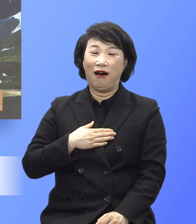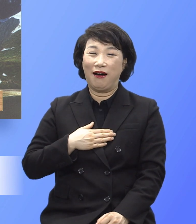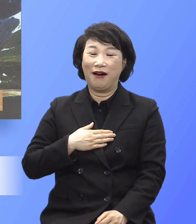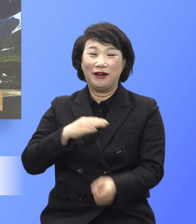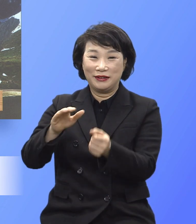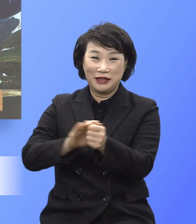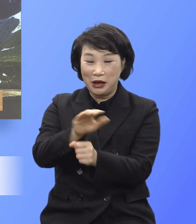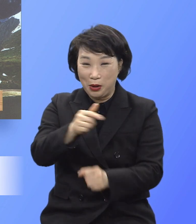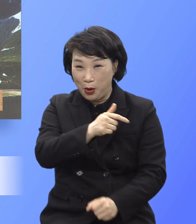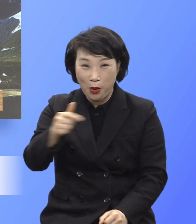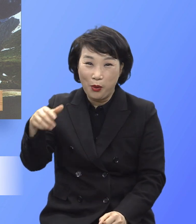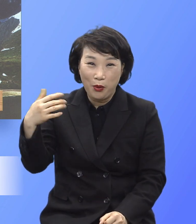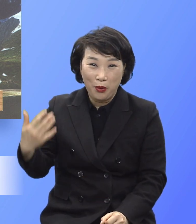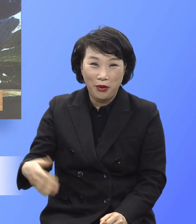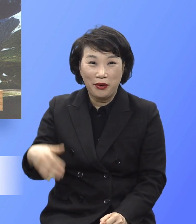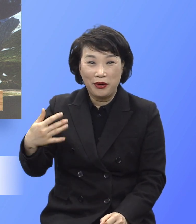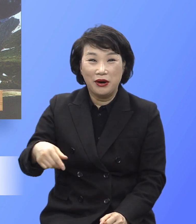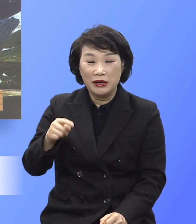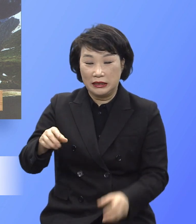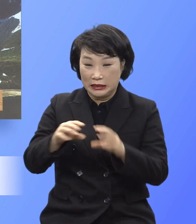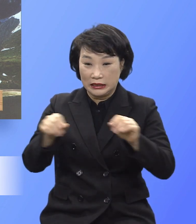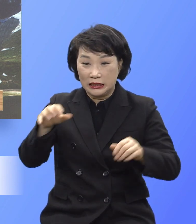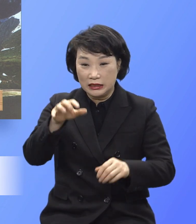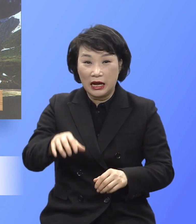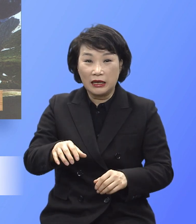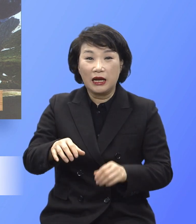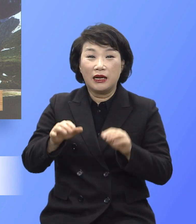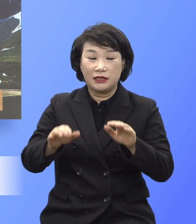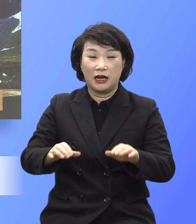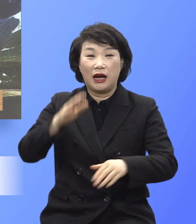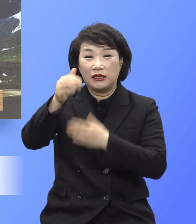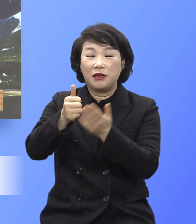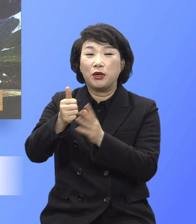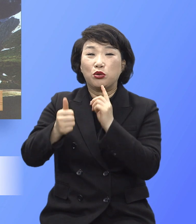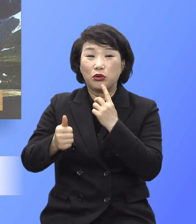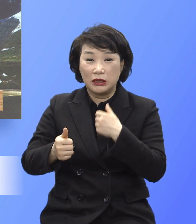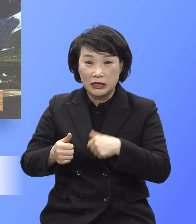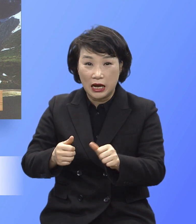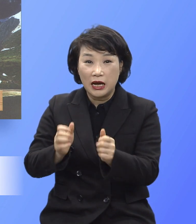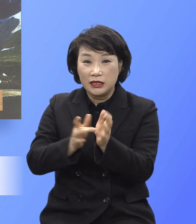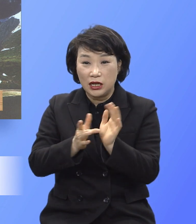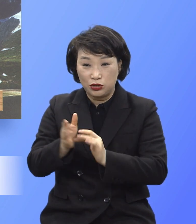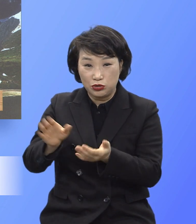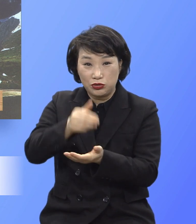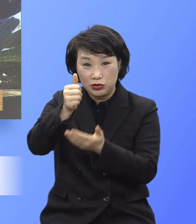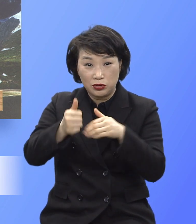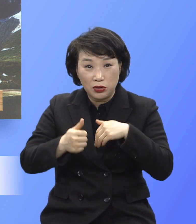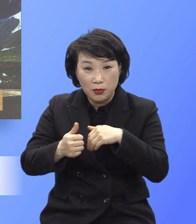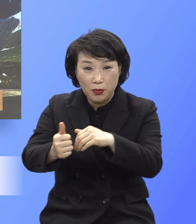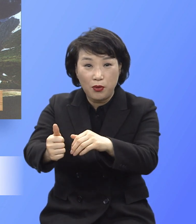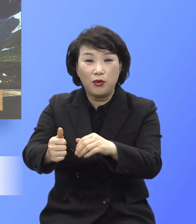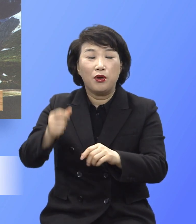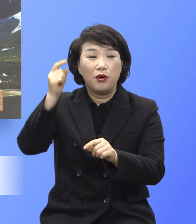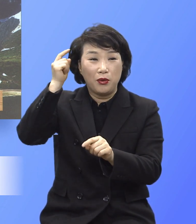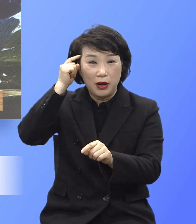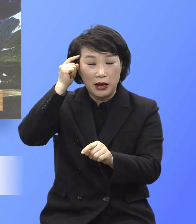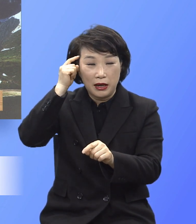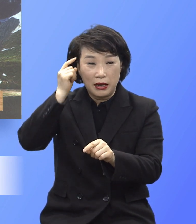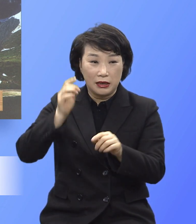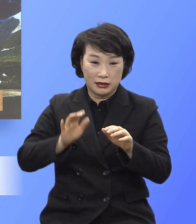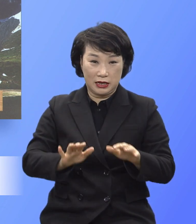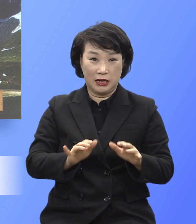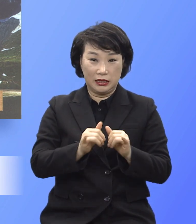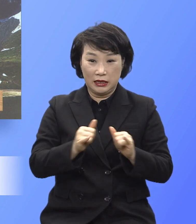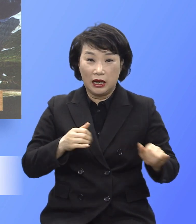사랑, 하나님께서 이 땅에 자기 독생자 아들 예수 그리스도를 보내서